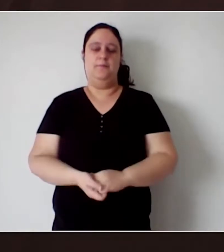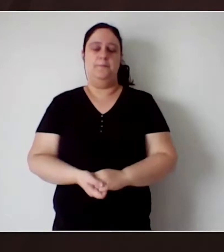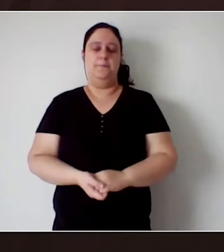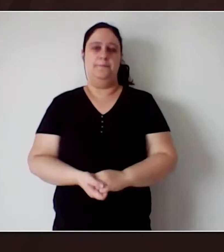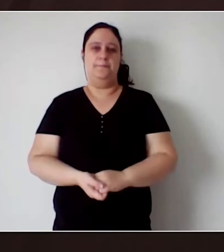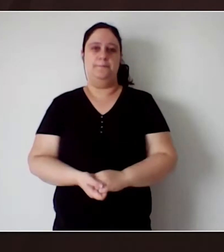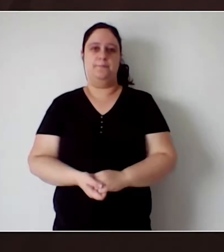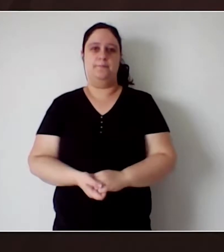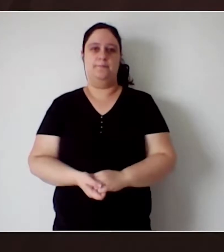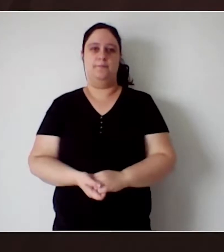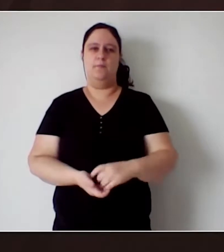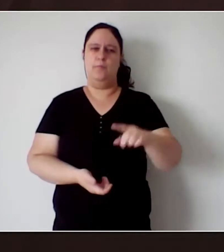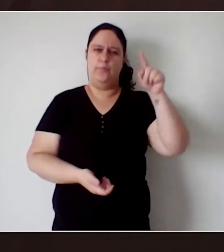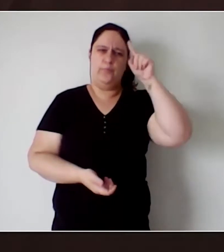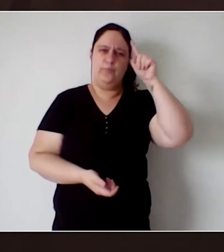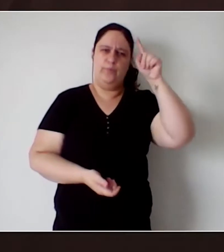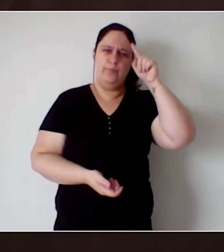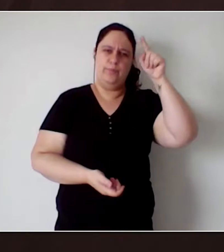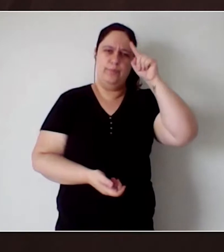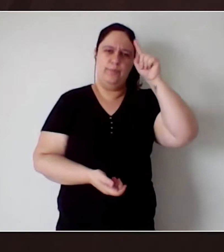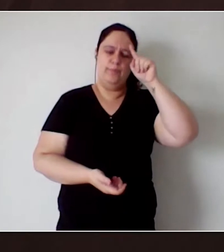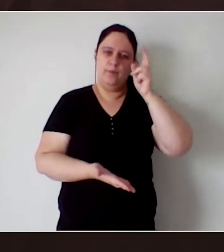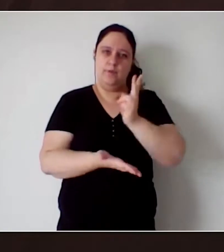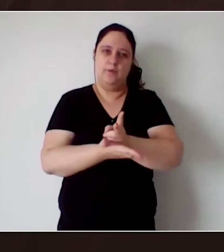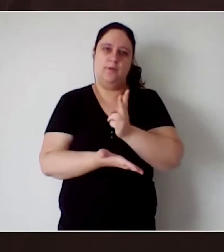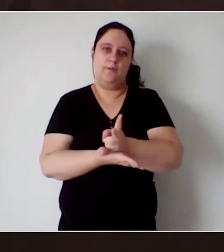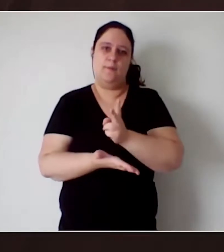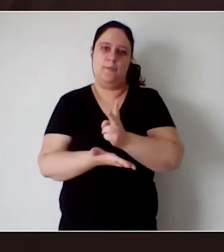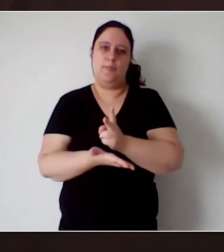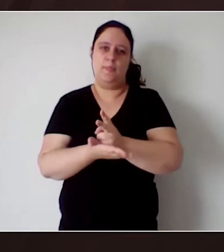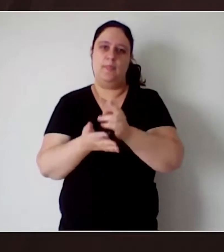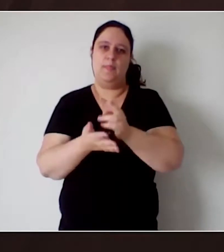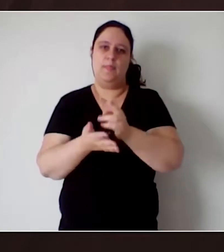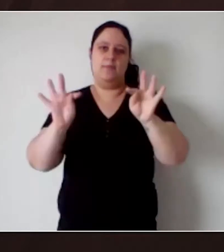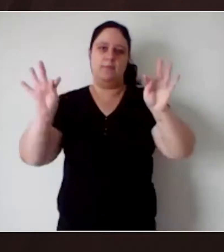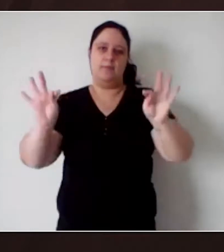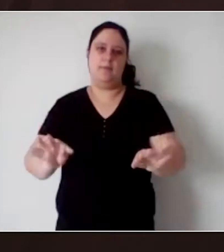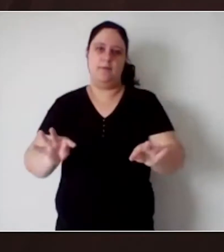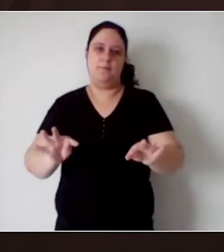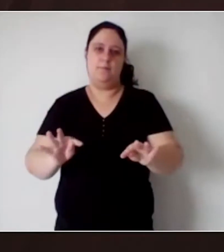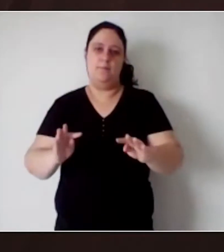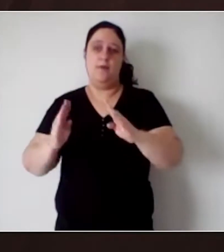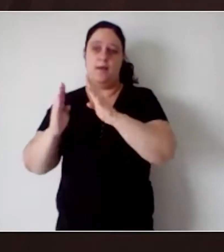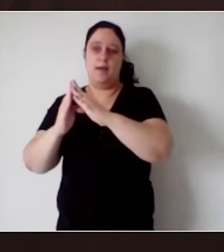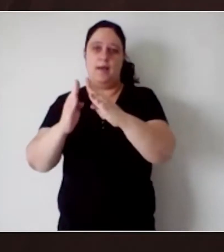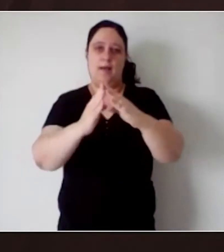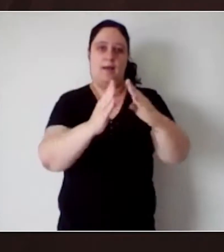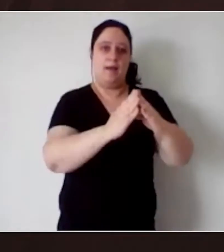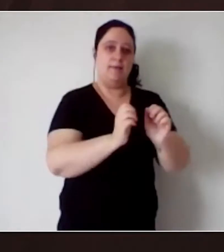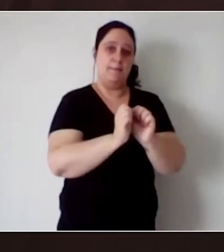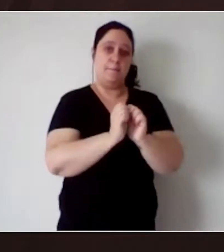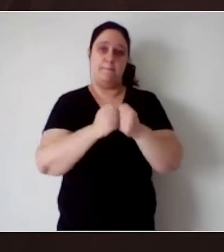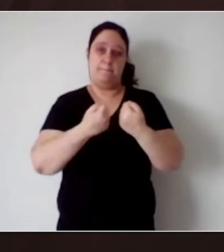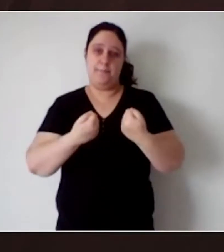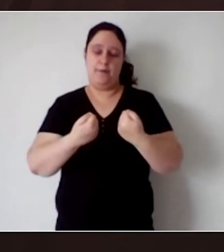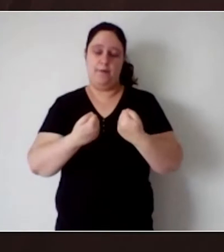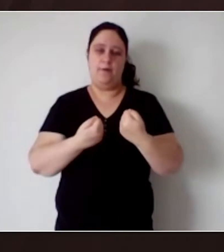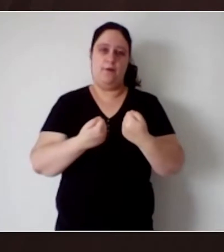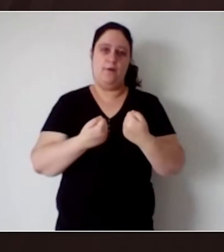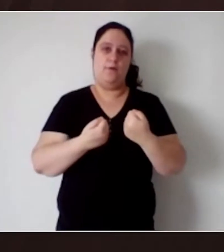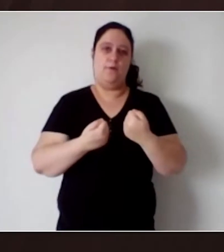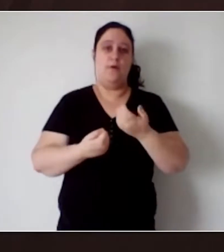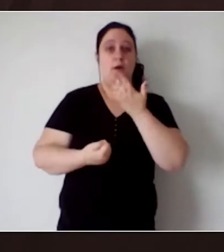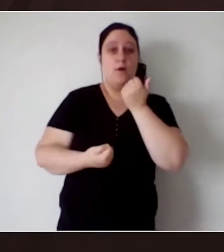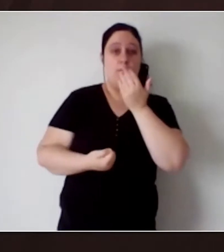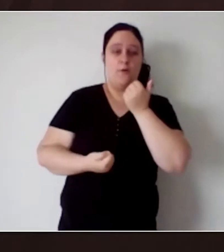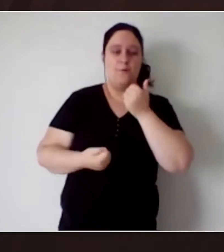Diariamente perseveravam unânimes no templo, partiam pão de casa em casa e tomavam as suas refeições com alegria